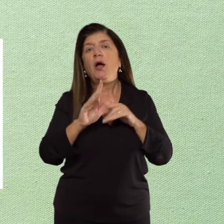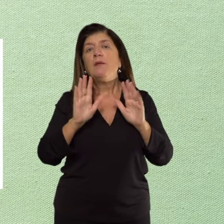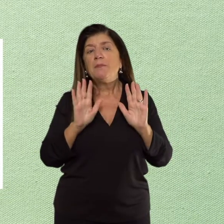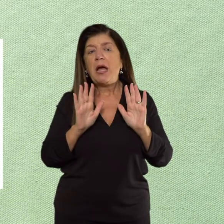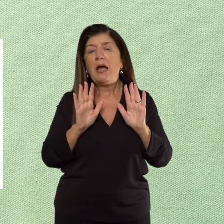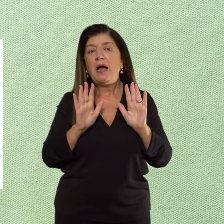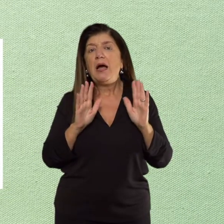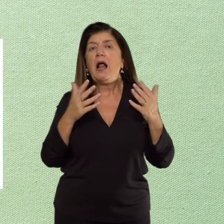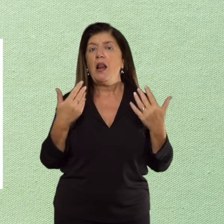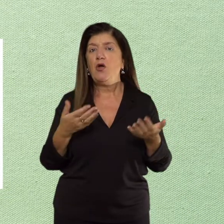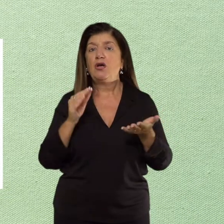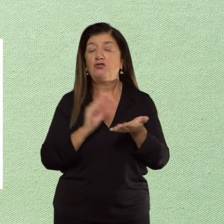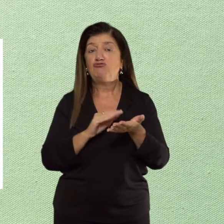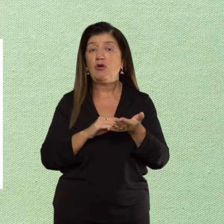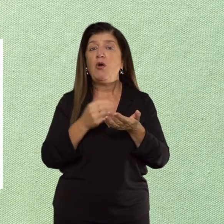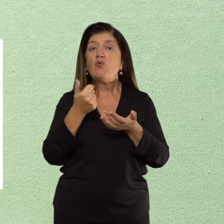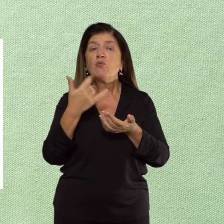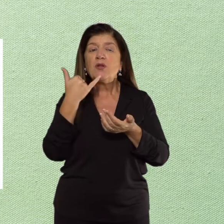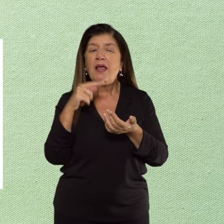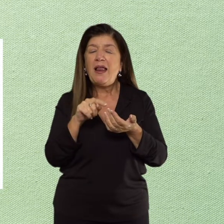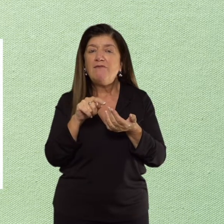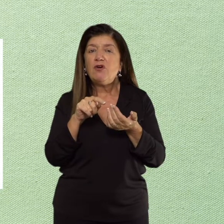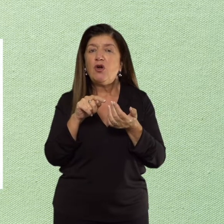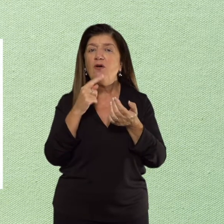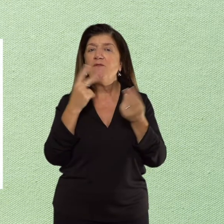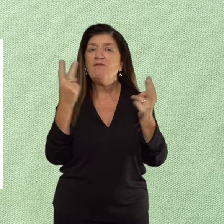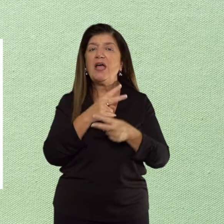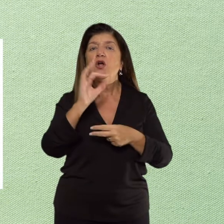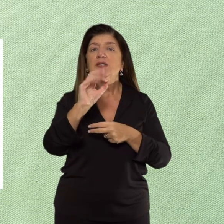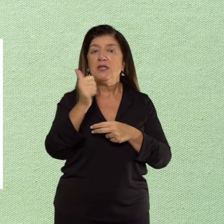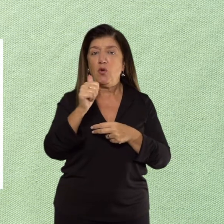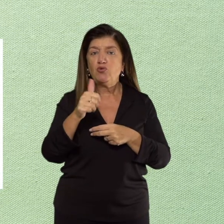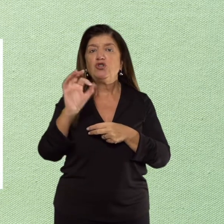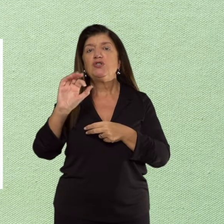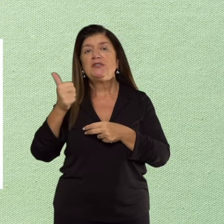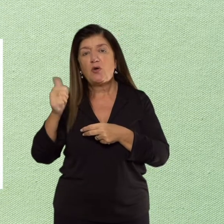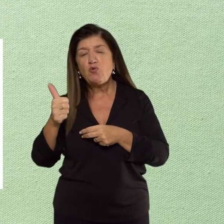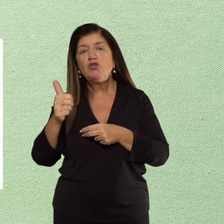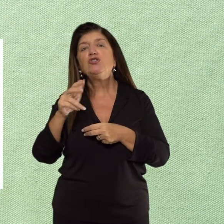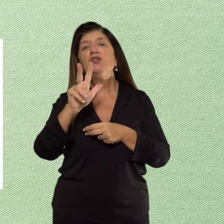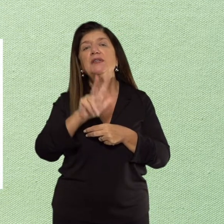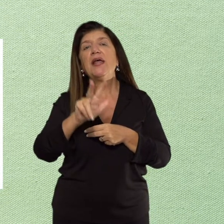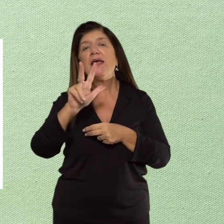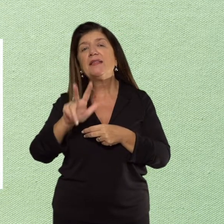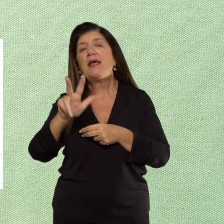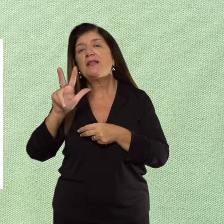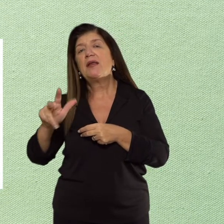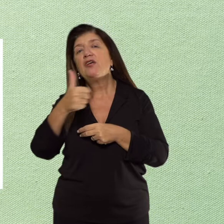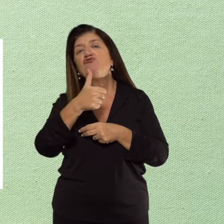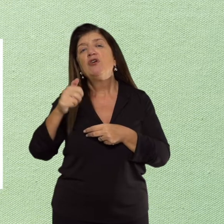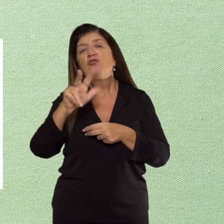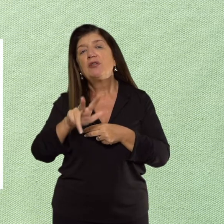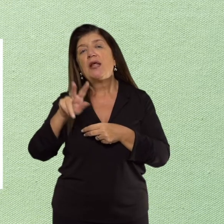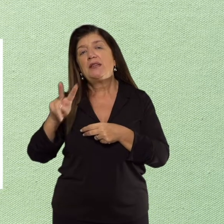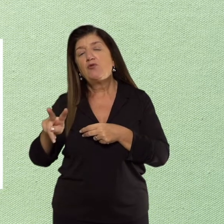Vai, Allora, ci sentiamo. sono dei numeri di telefono che sono ad esempio 011 011 33 132